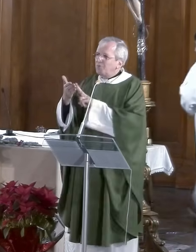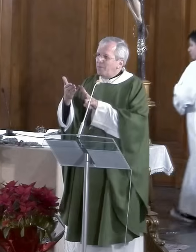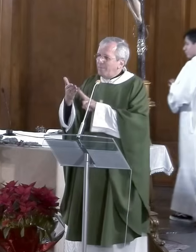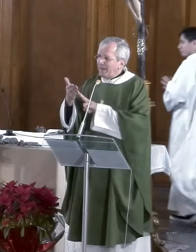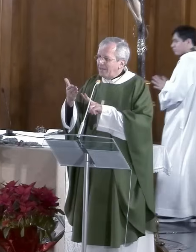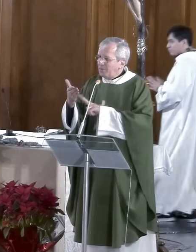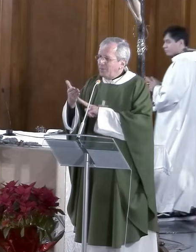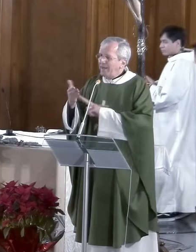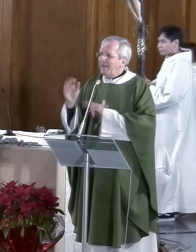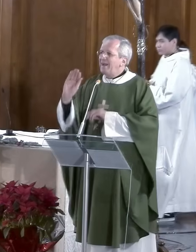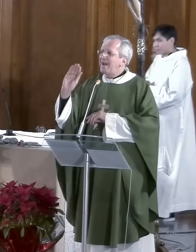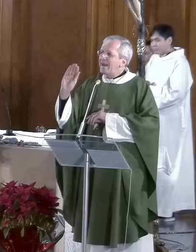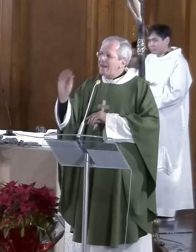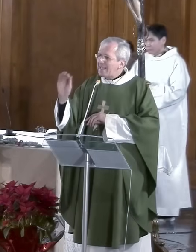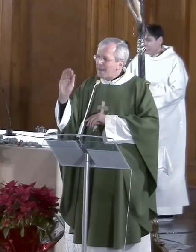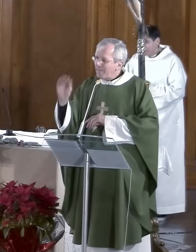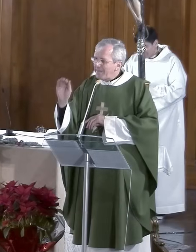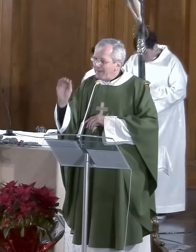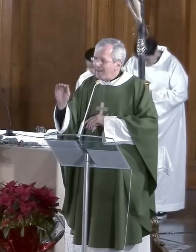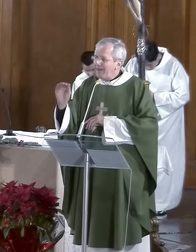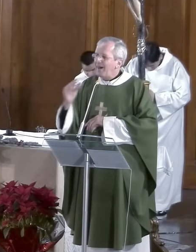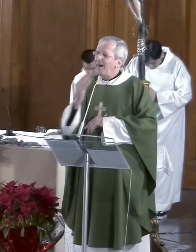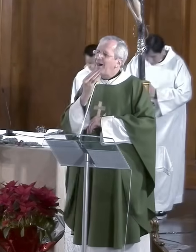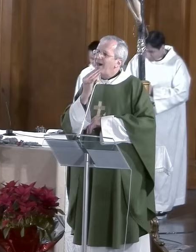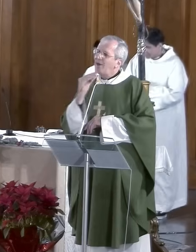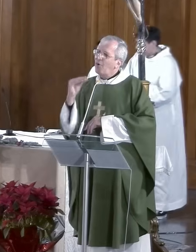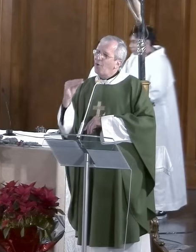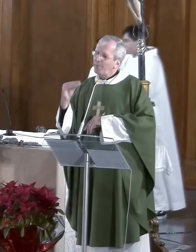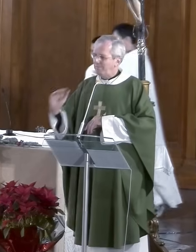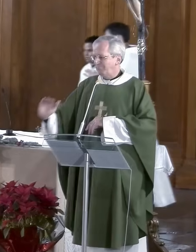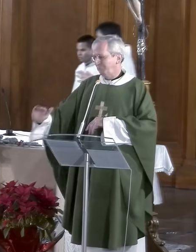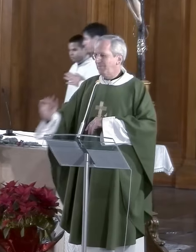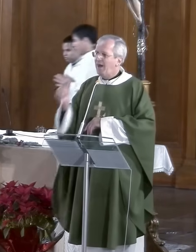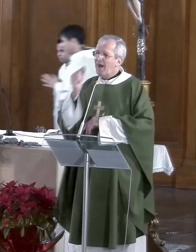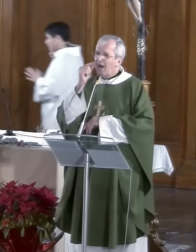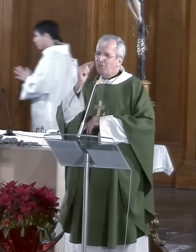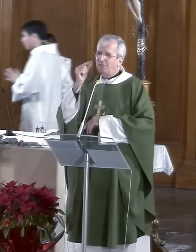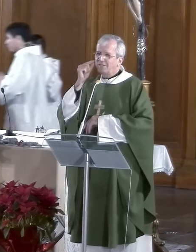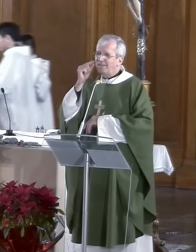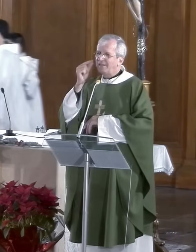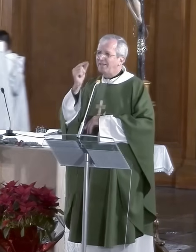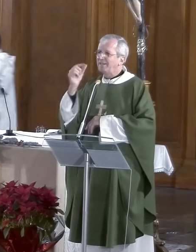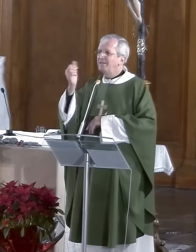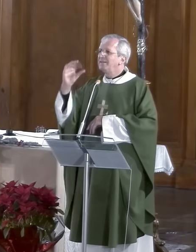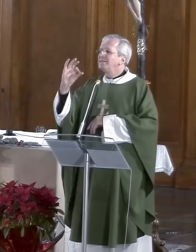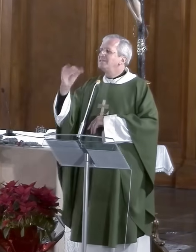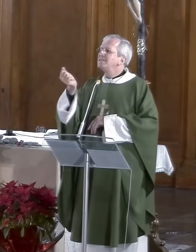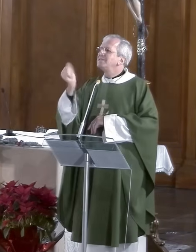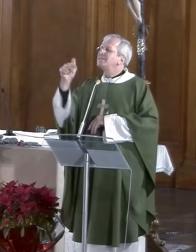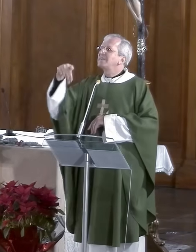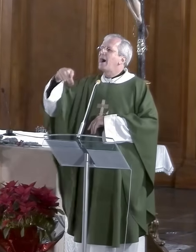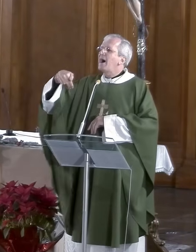Escucharemos como primera lectura la llamada al joven adolescente